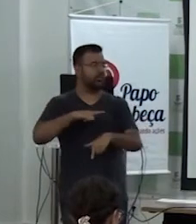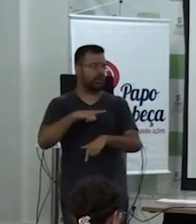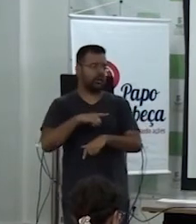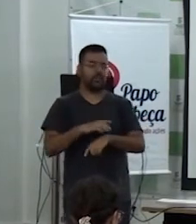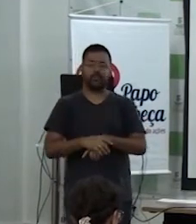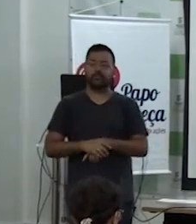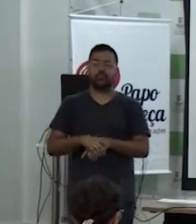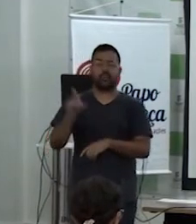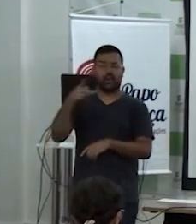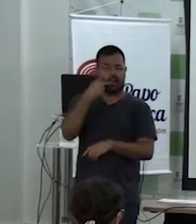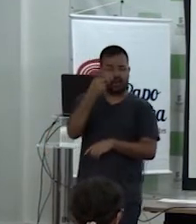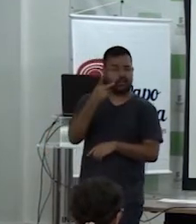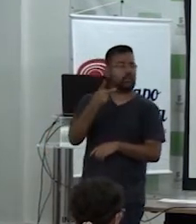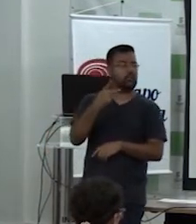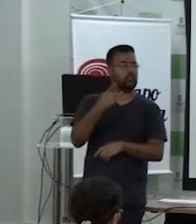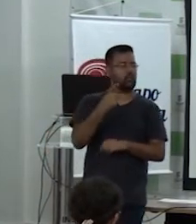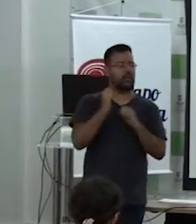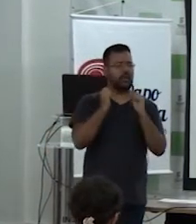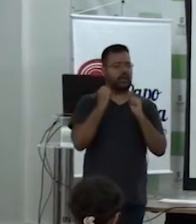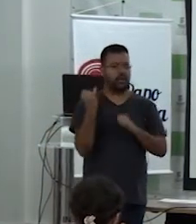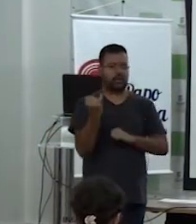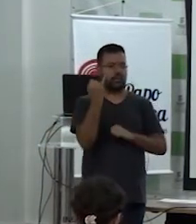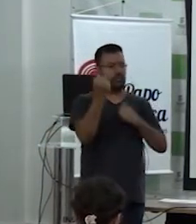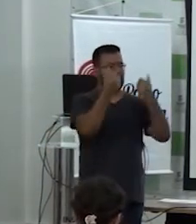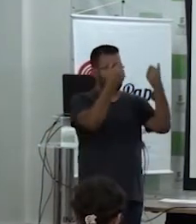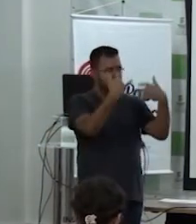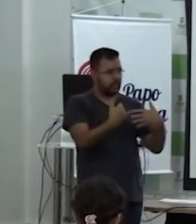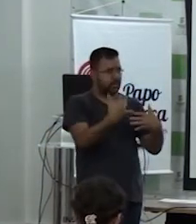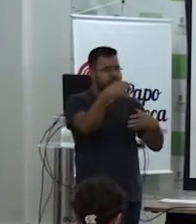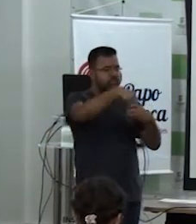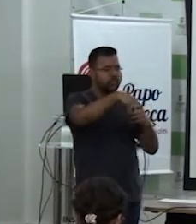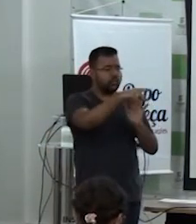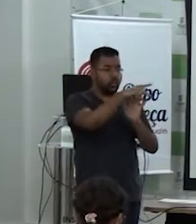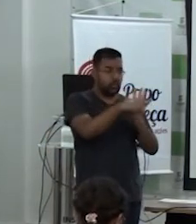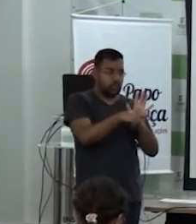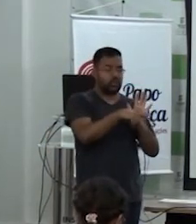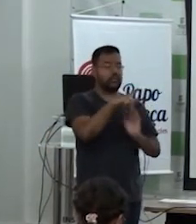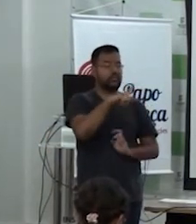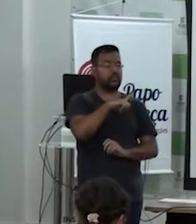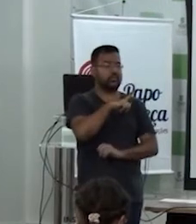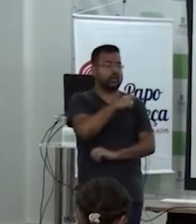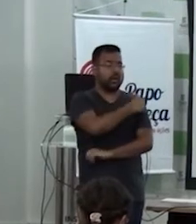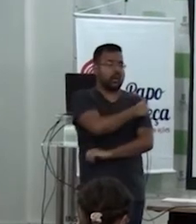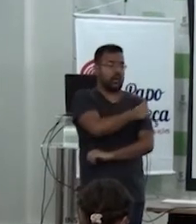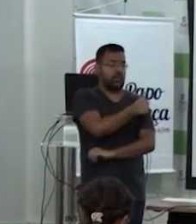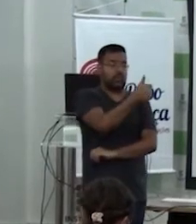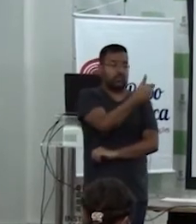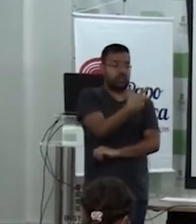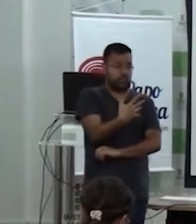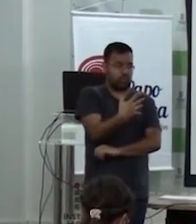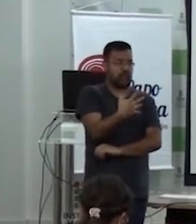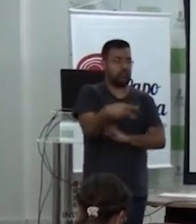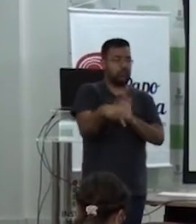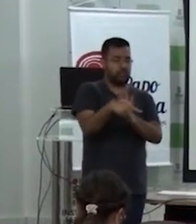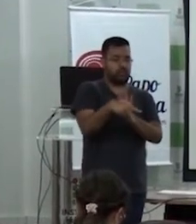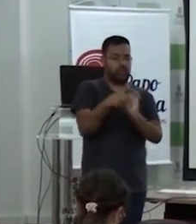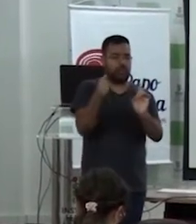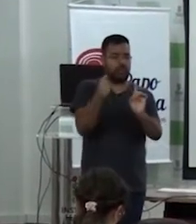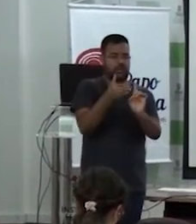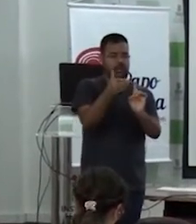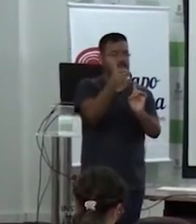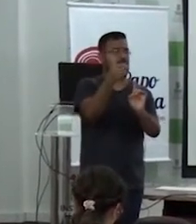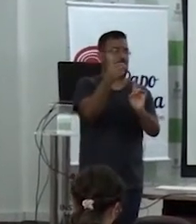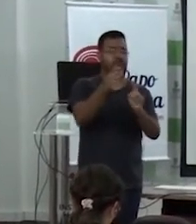no projeto do circuito, nós temos 24 bolsistas de extensão, né?